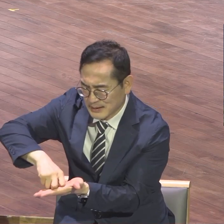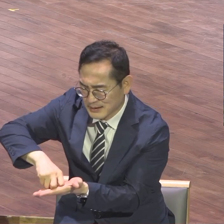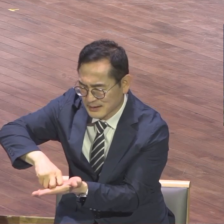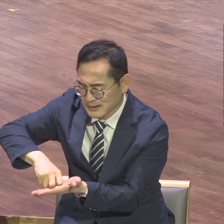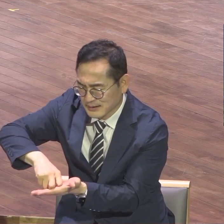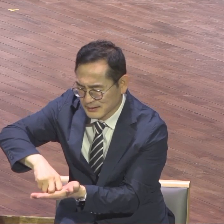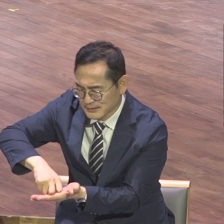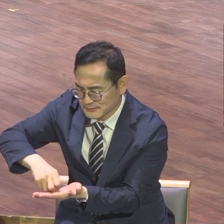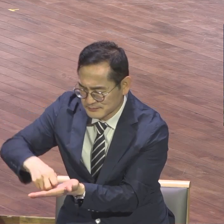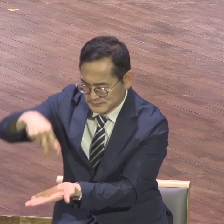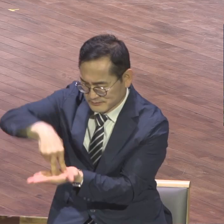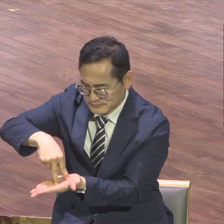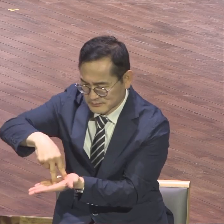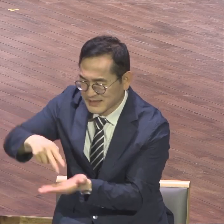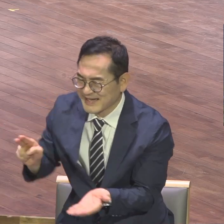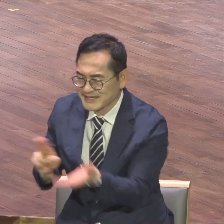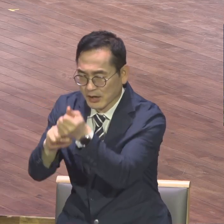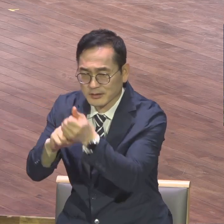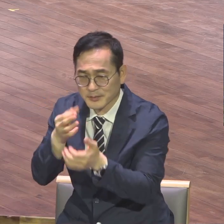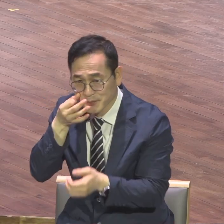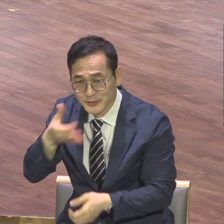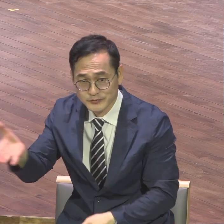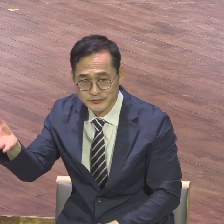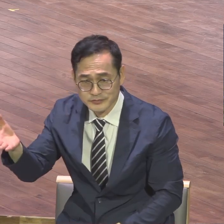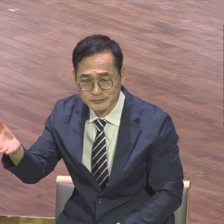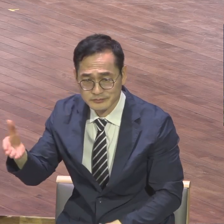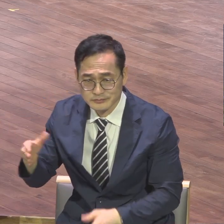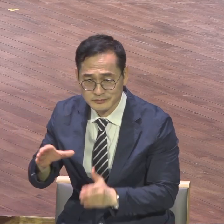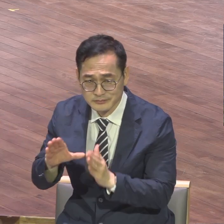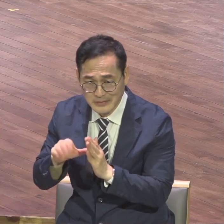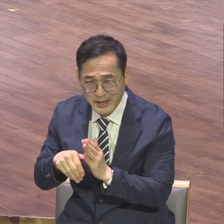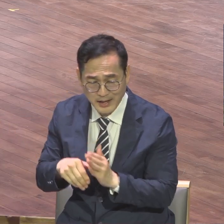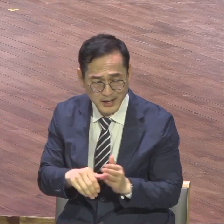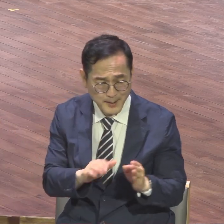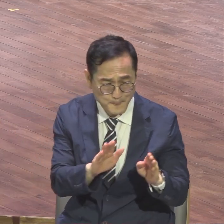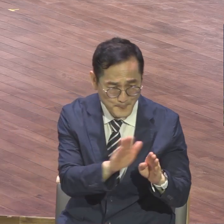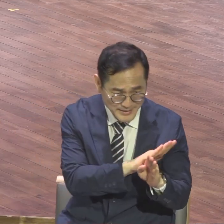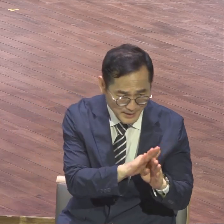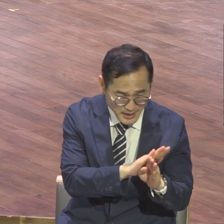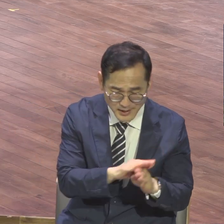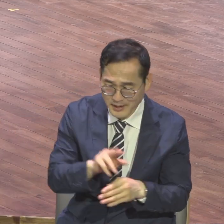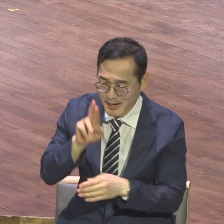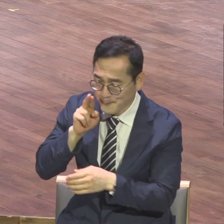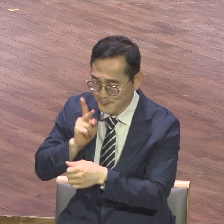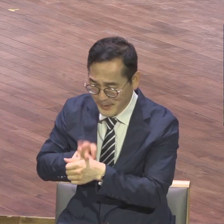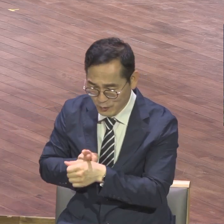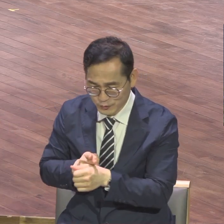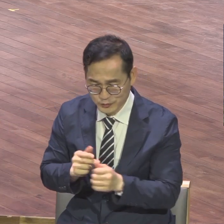이러니까 이 지역 사람들이 바나바와 이 바울을